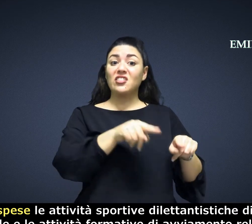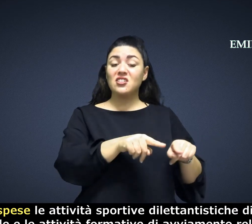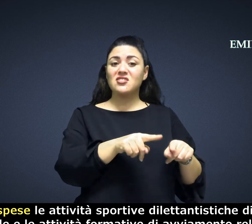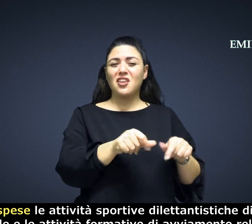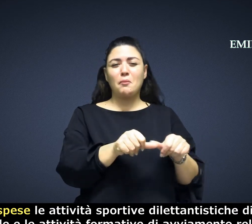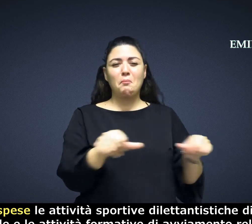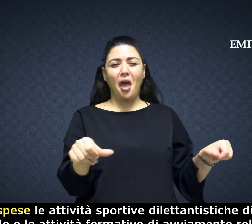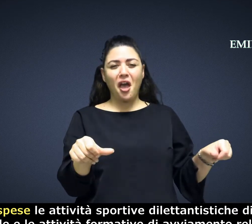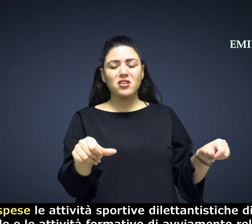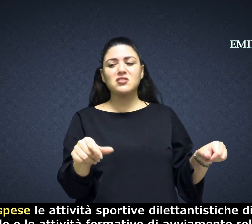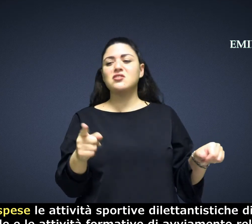ludico-amatoriale.